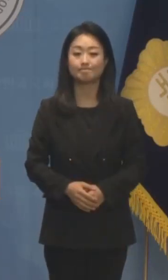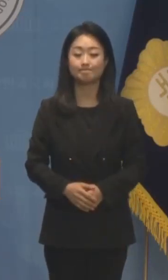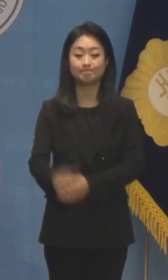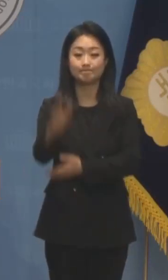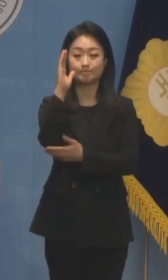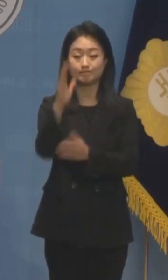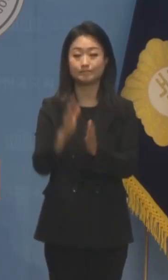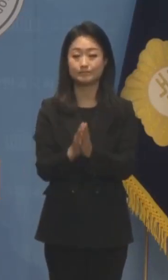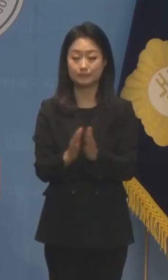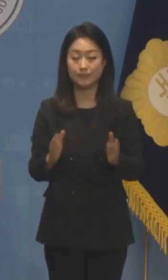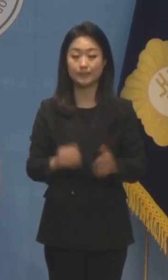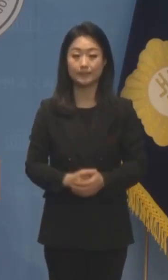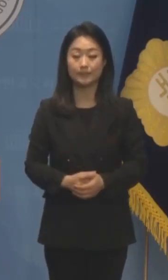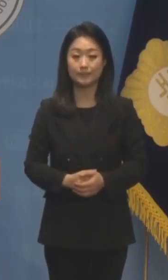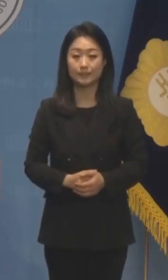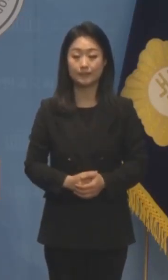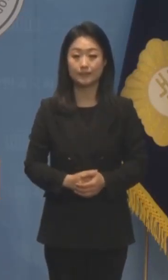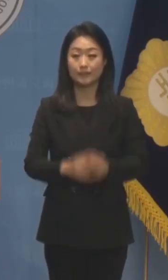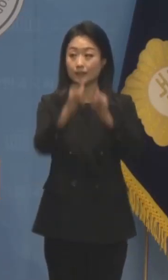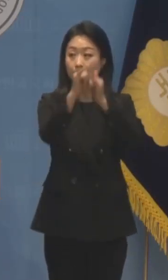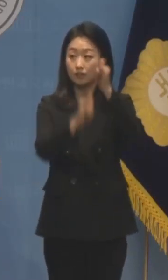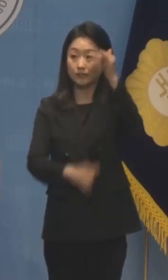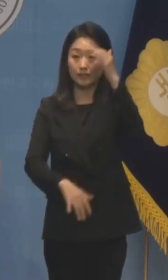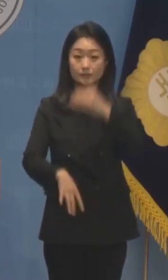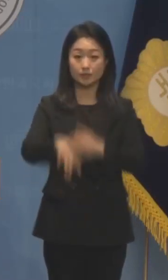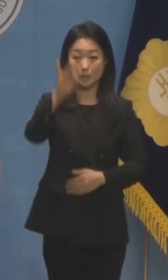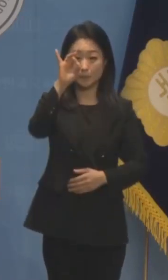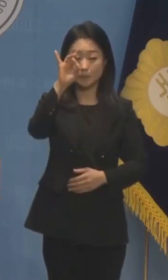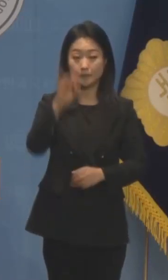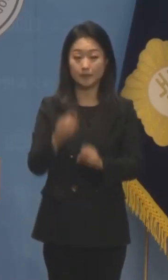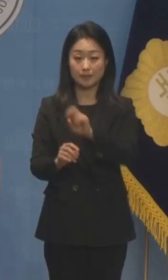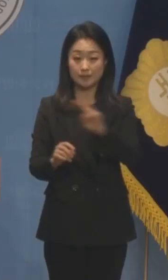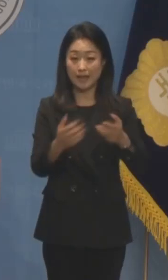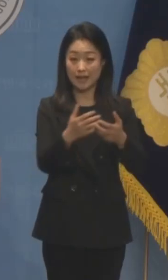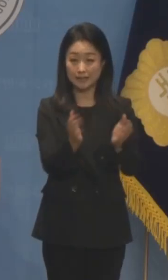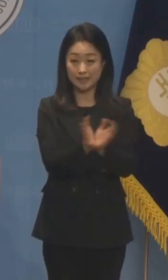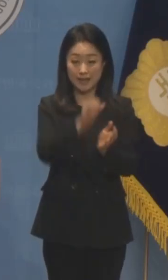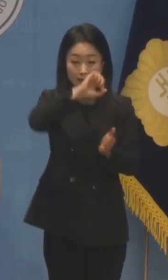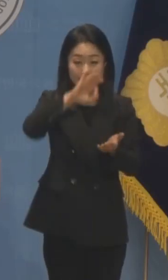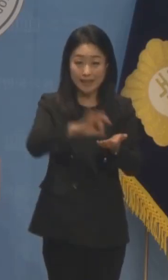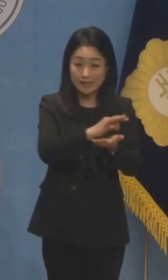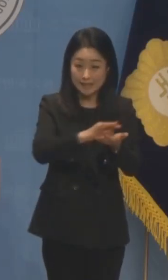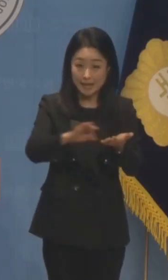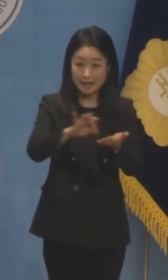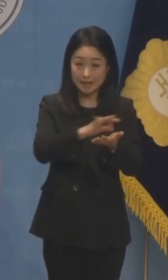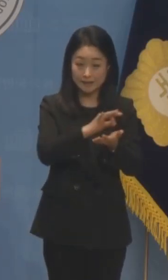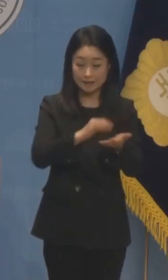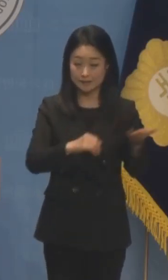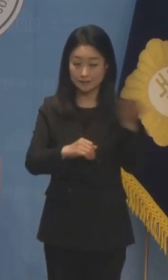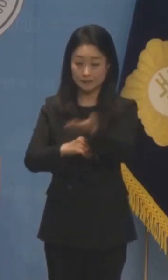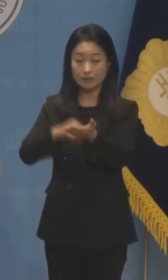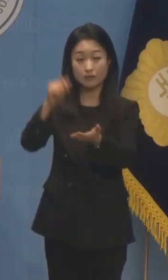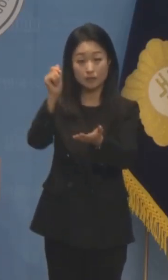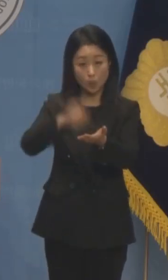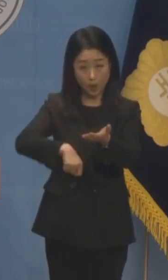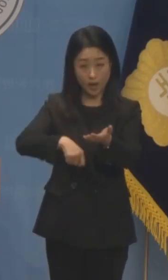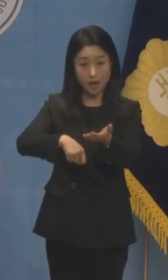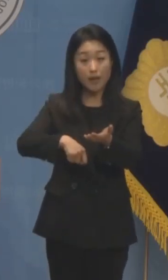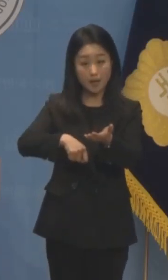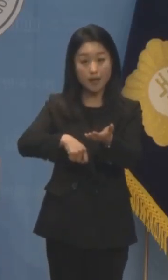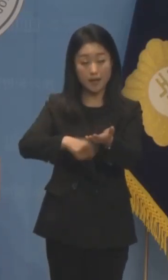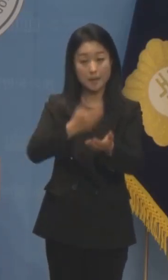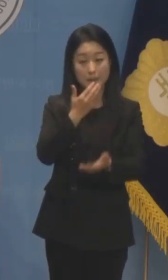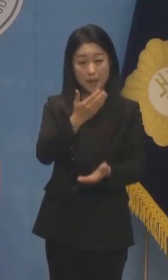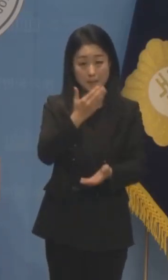논평하겠습니다. 헌정사상 첫 야당 예산안이 국회 통과를 앞둔 이유는 이런